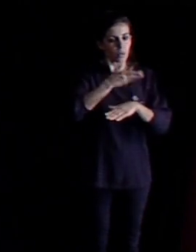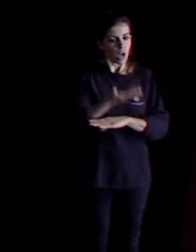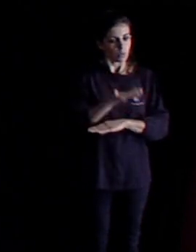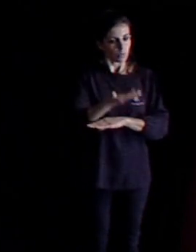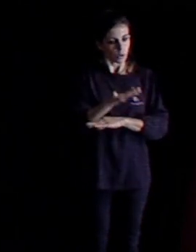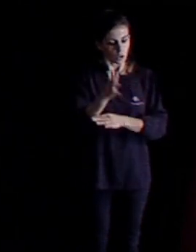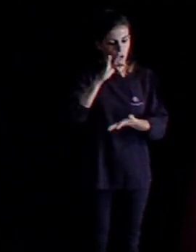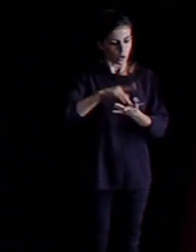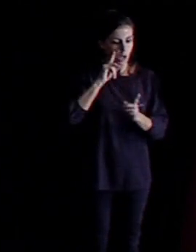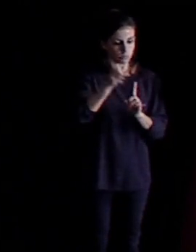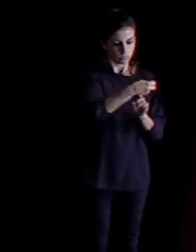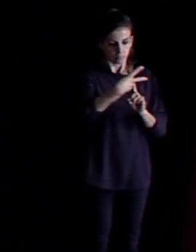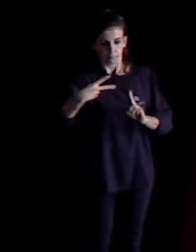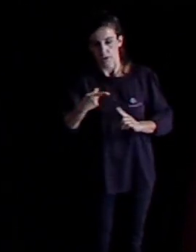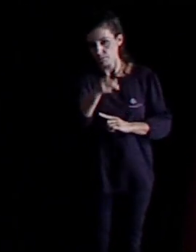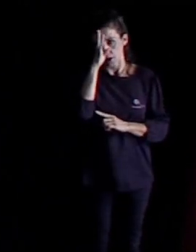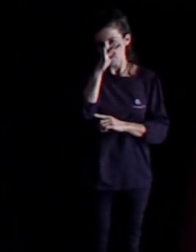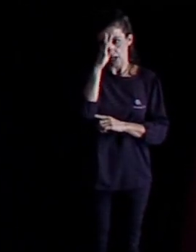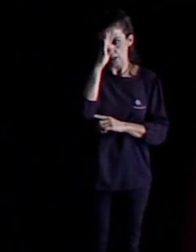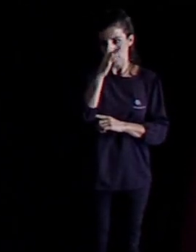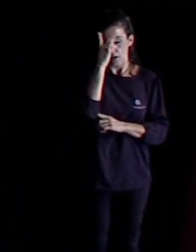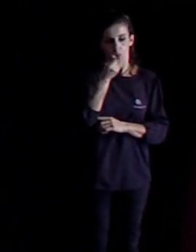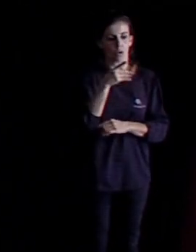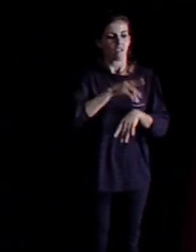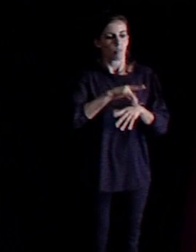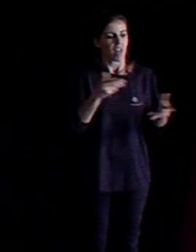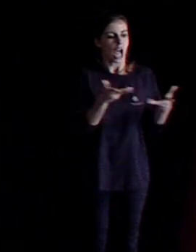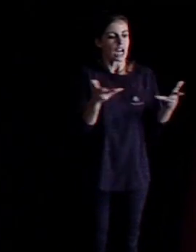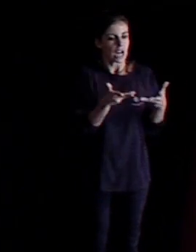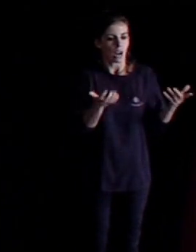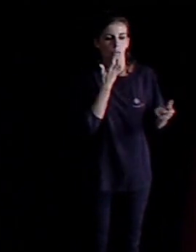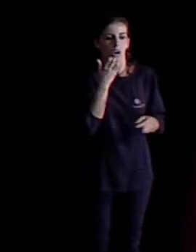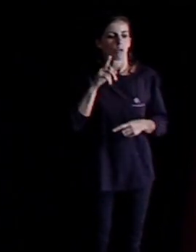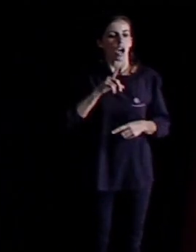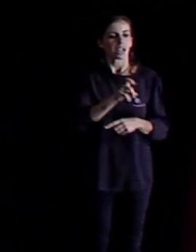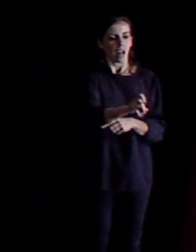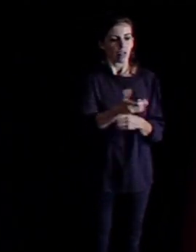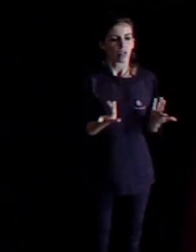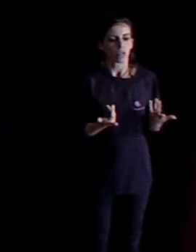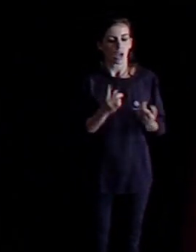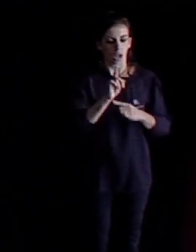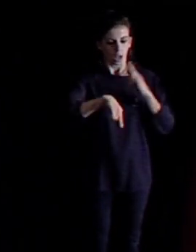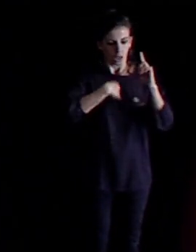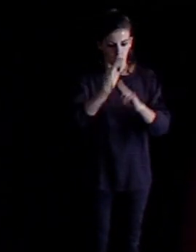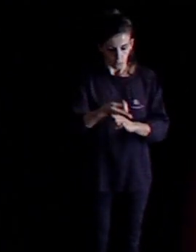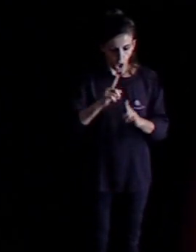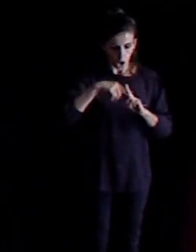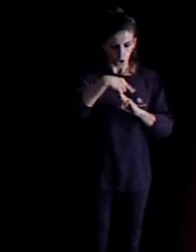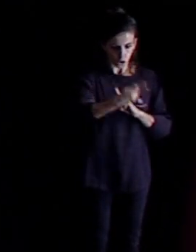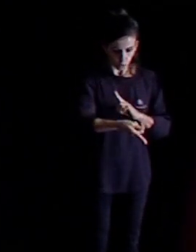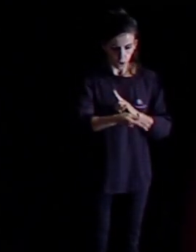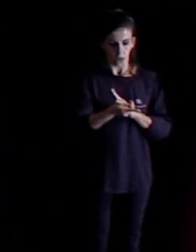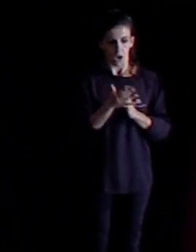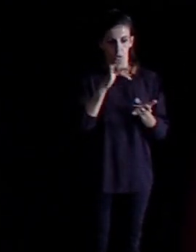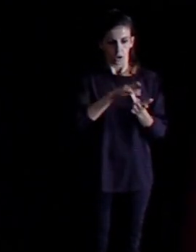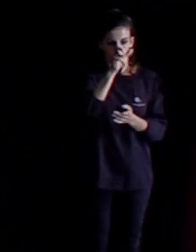de pronto le hacen un diagnóstico, imagínense ustedes, de una enfermedad grave, como puede ser el cáncer, las reacciones a la enfermedad, las